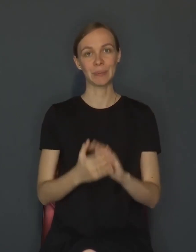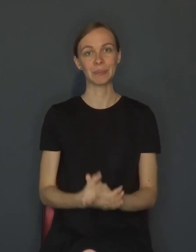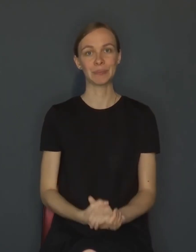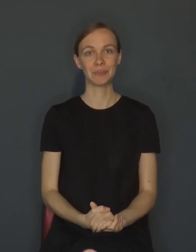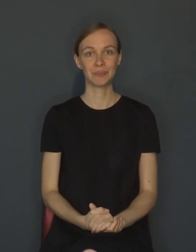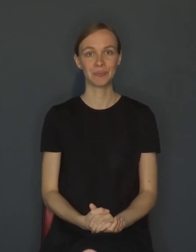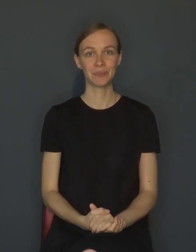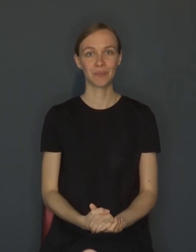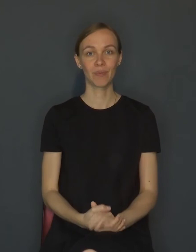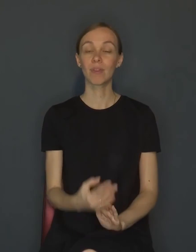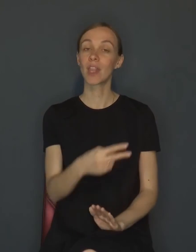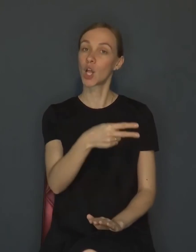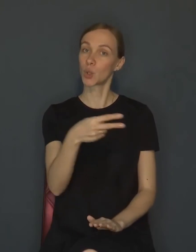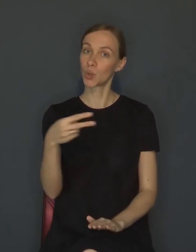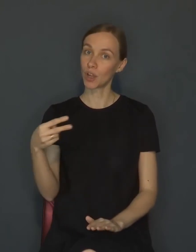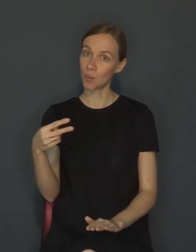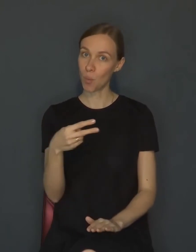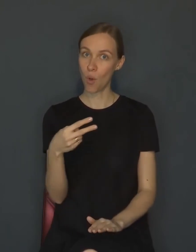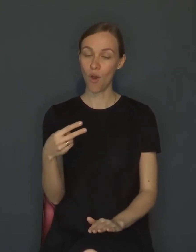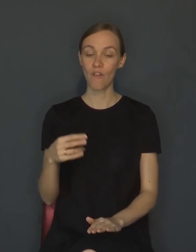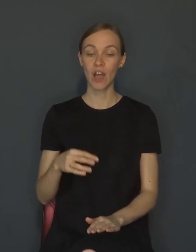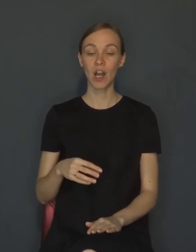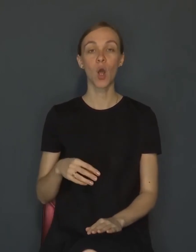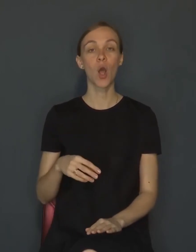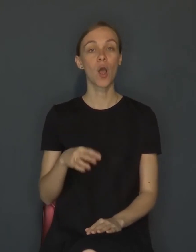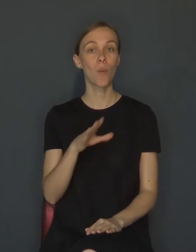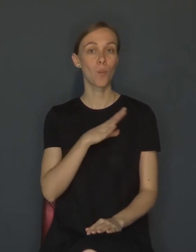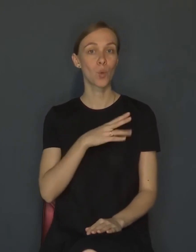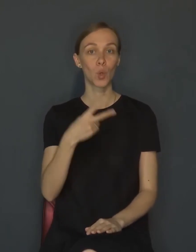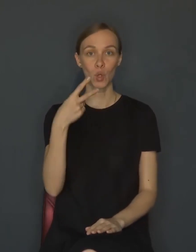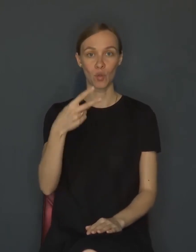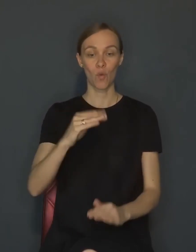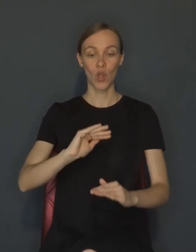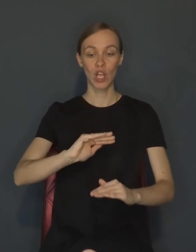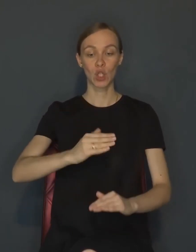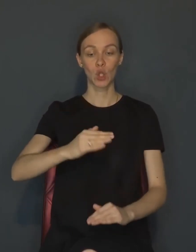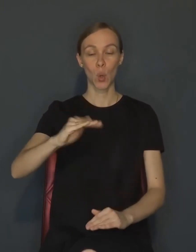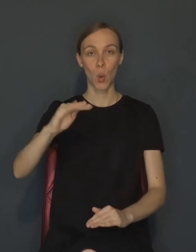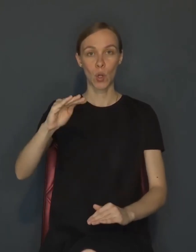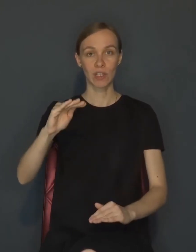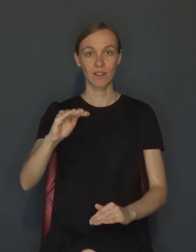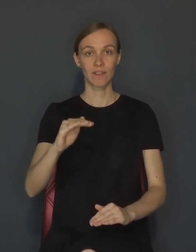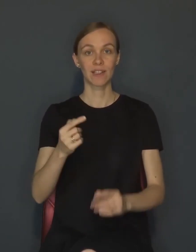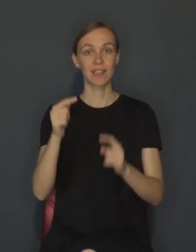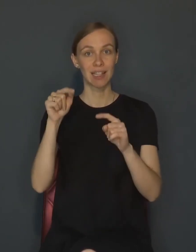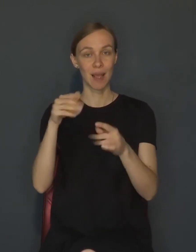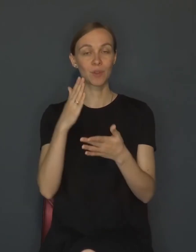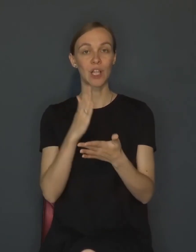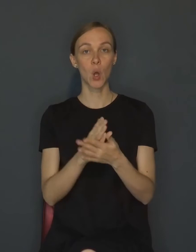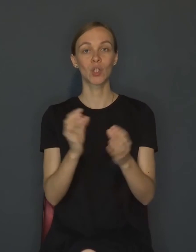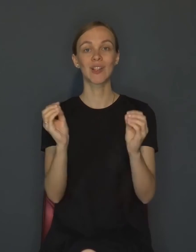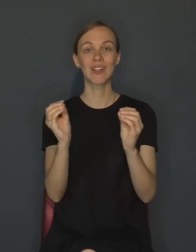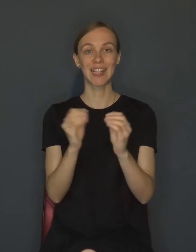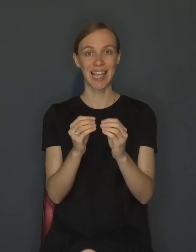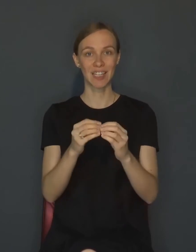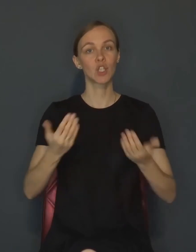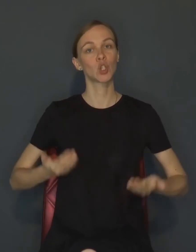На 2-й поверх вело 2 сходів. Там знаходилось 10 житлових кімнат.